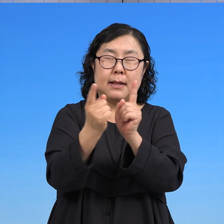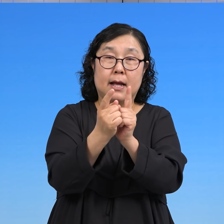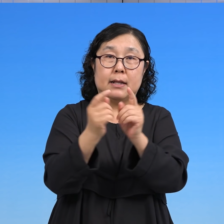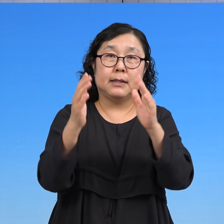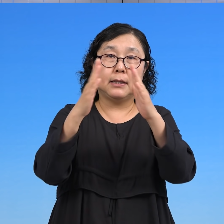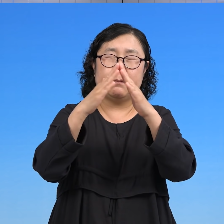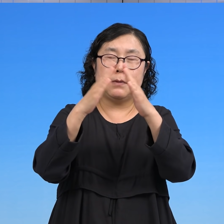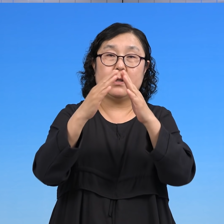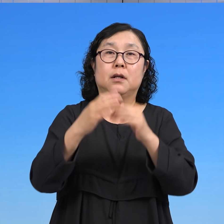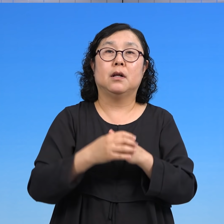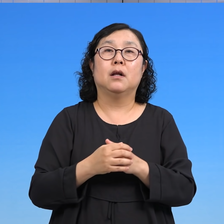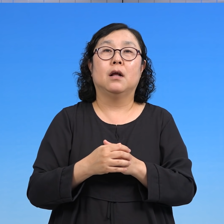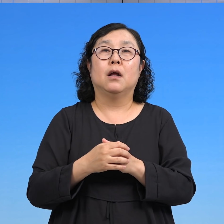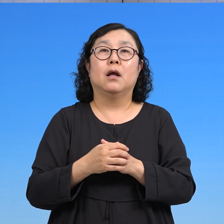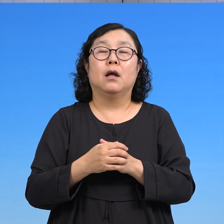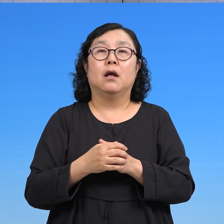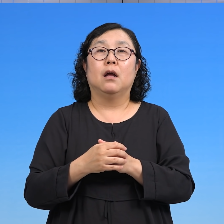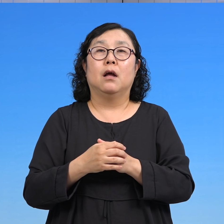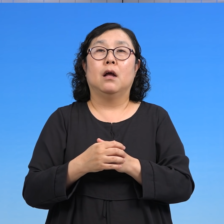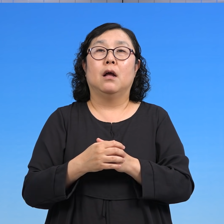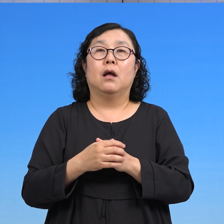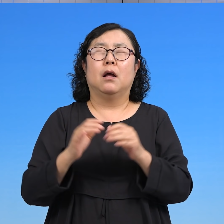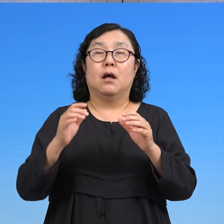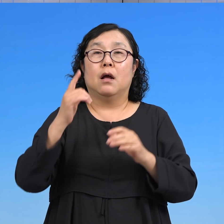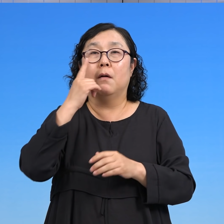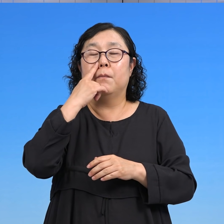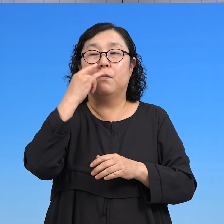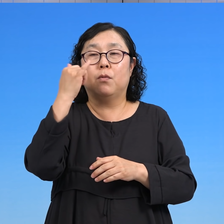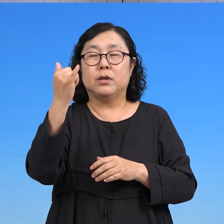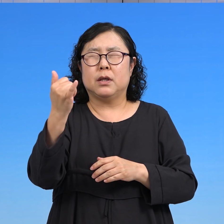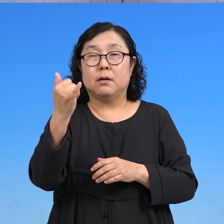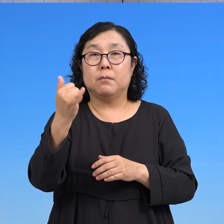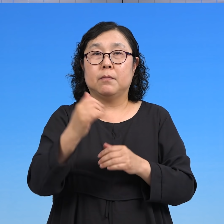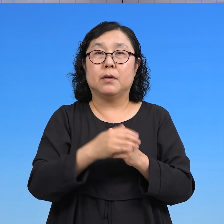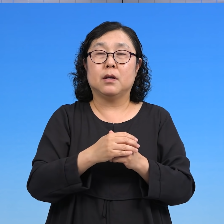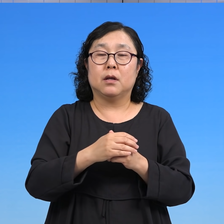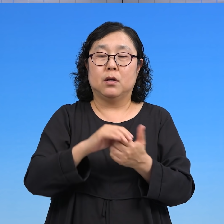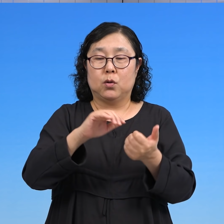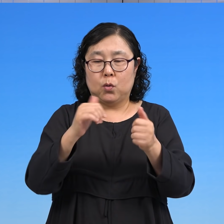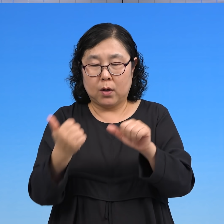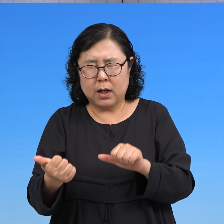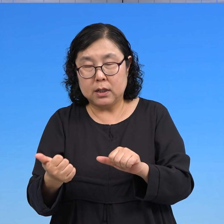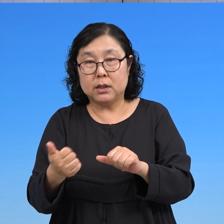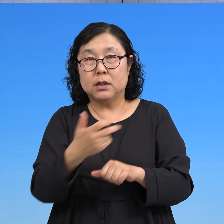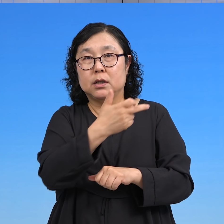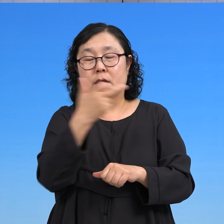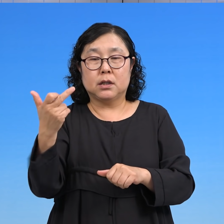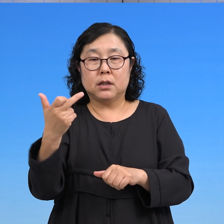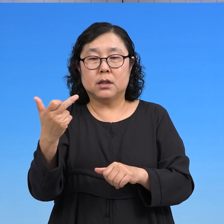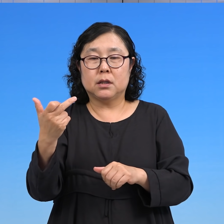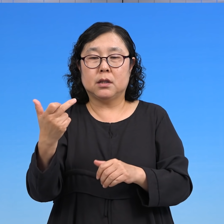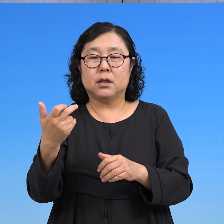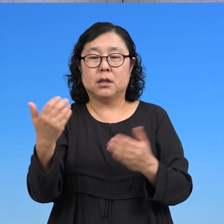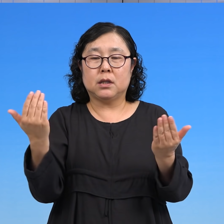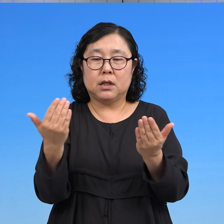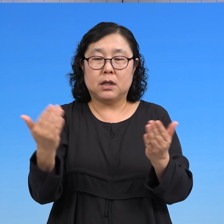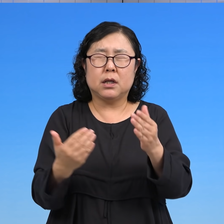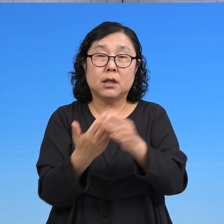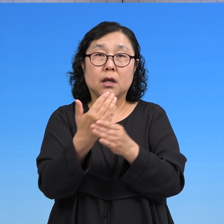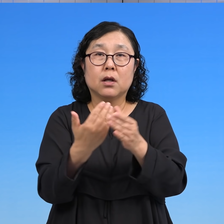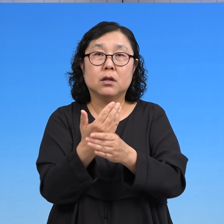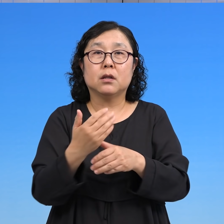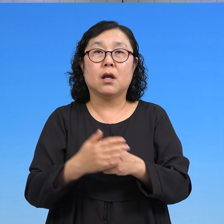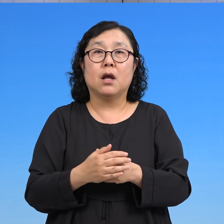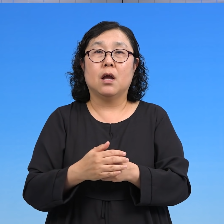가정들, 그 가정들은요, 세상에 엄마 아빠가 아버지 어머니가 돌아가시는 너무나 슬픈